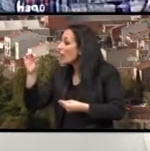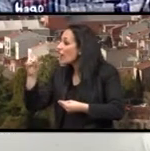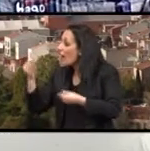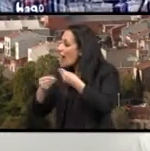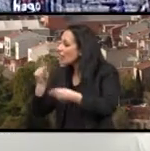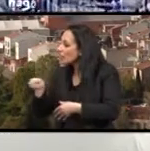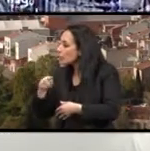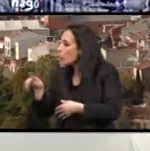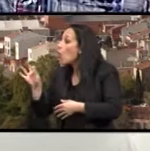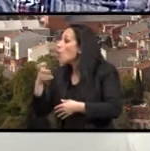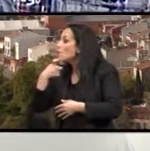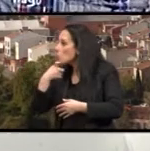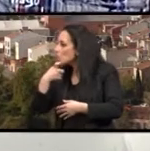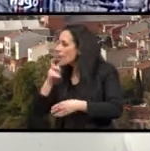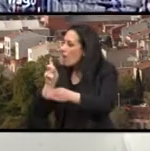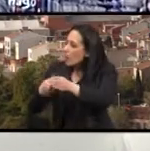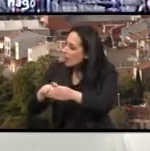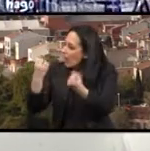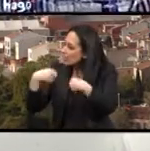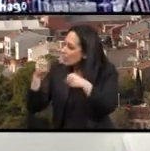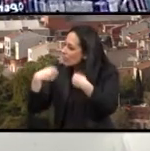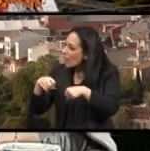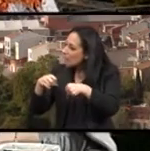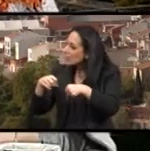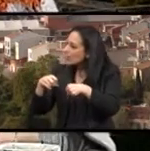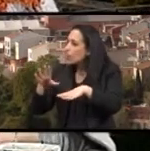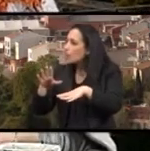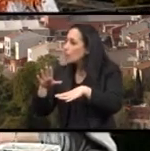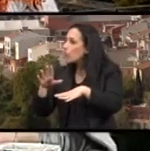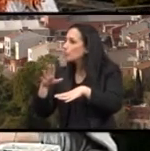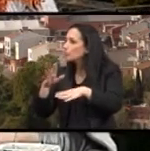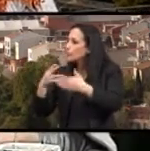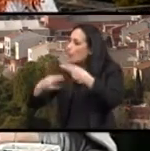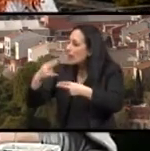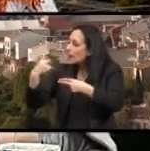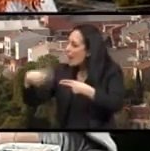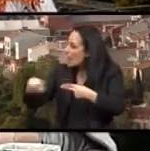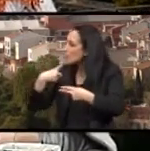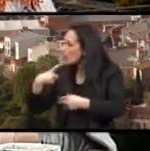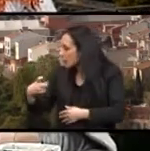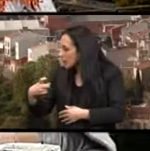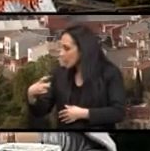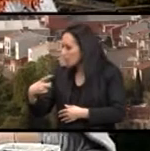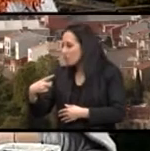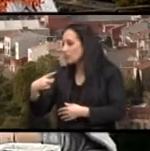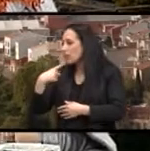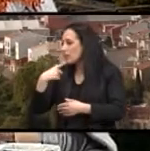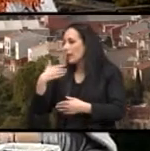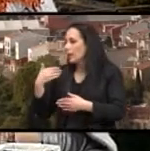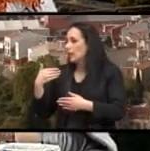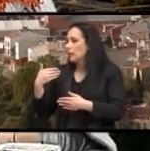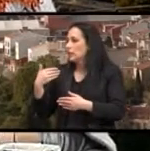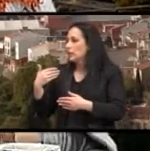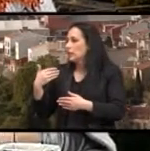Pues últimament... O que t'agradaria, que dius, a mi m'agradaria fer això, però hi ha barreres o em costa? Últimament estic una